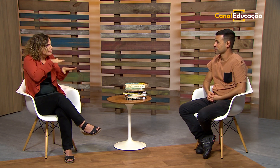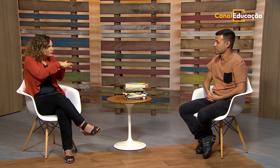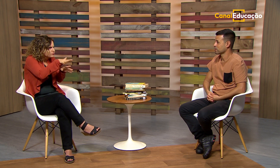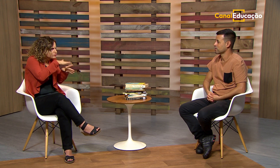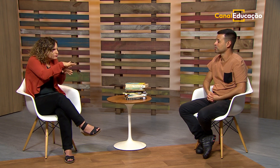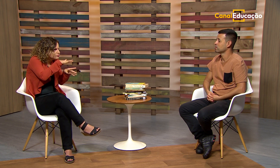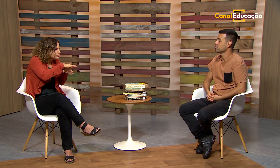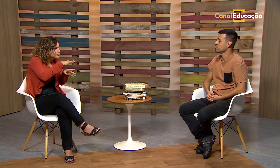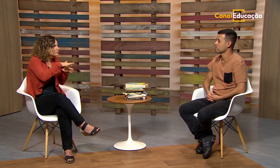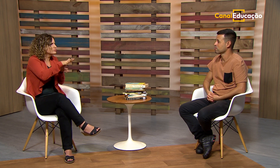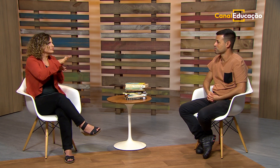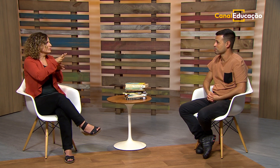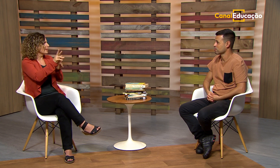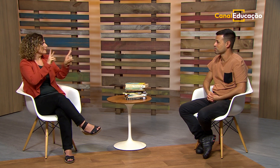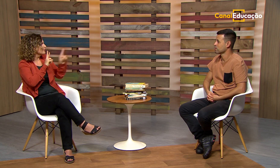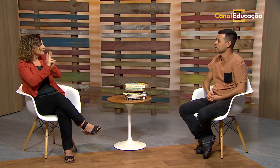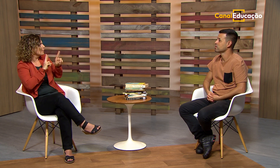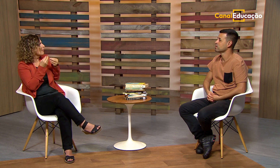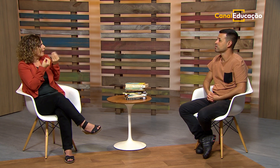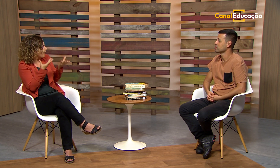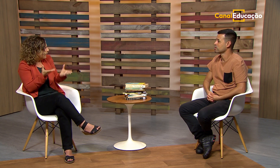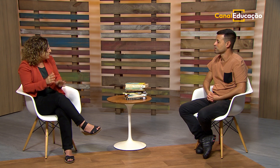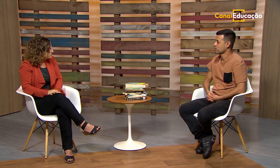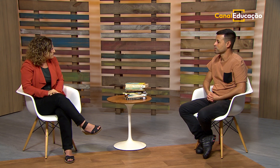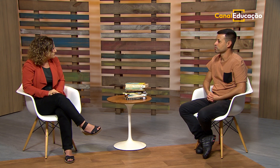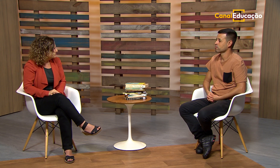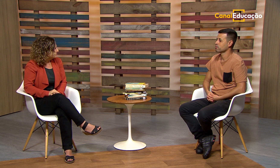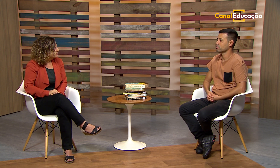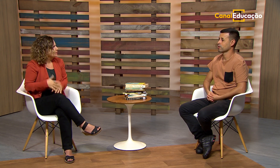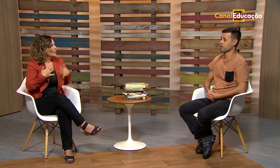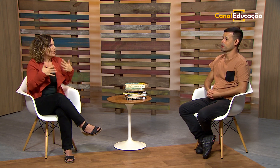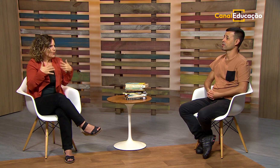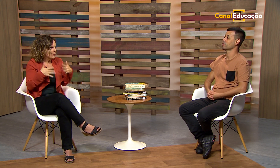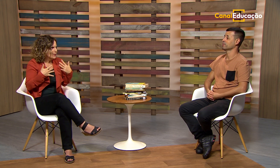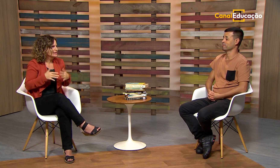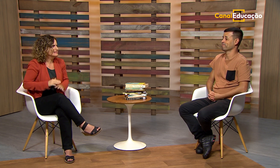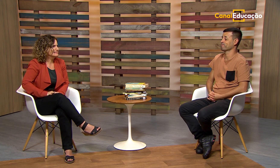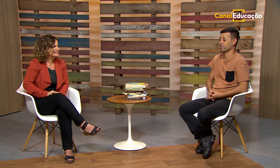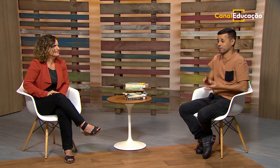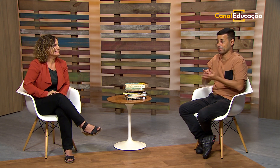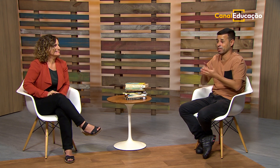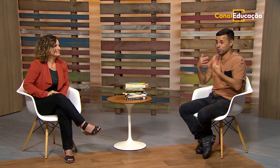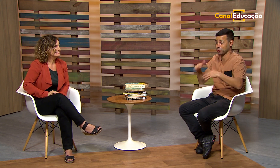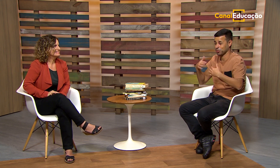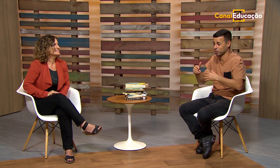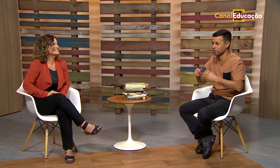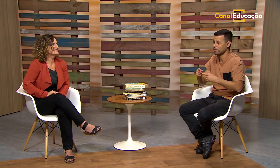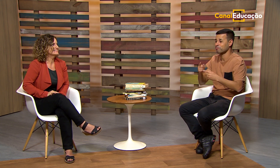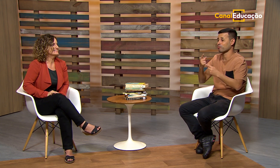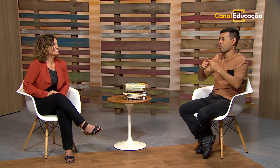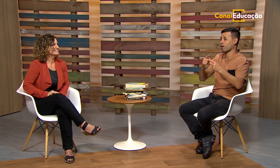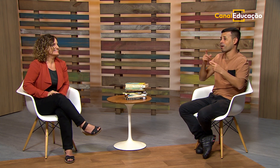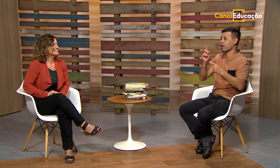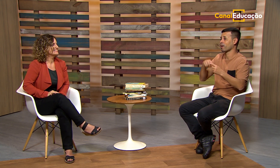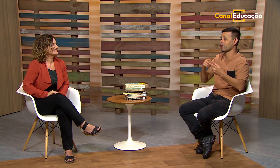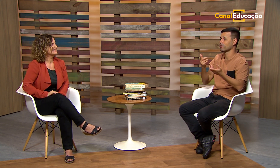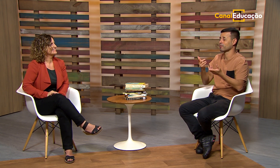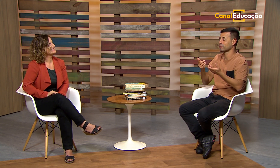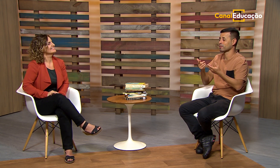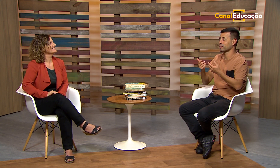público considerável assistindo? Uau! Realmente eram muitos.